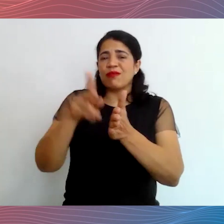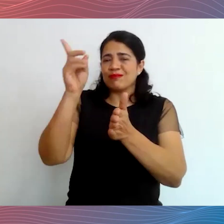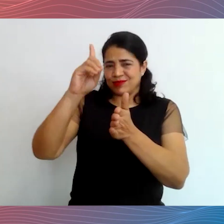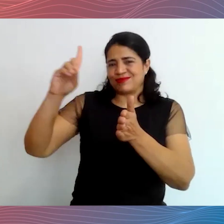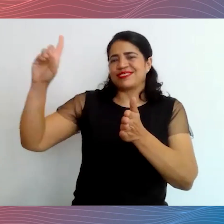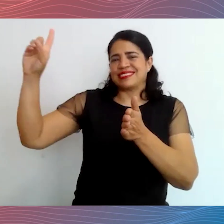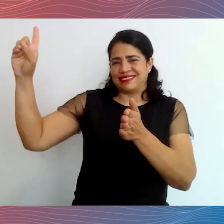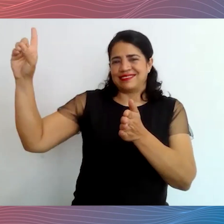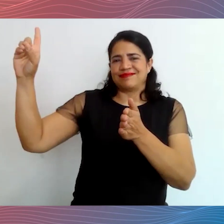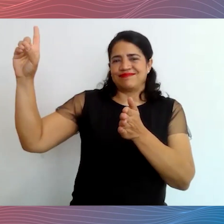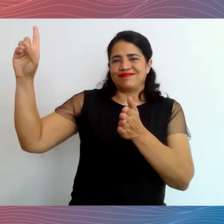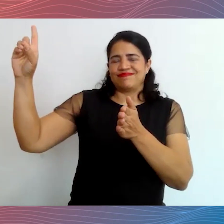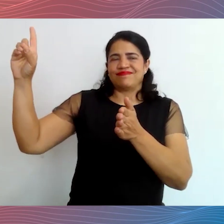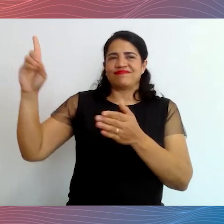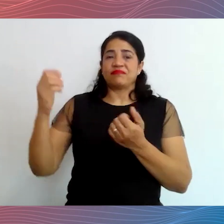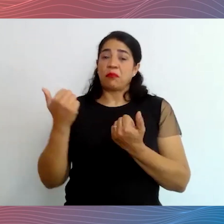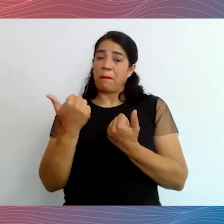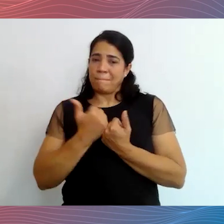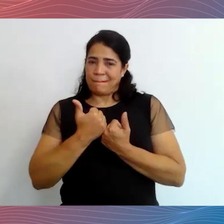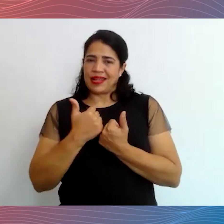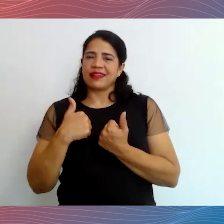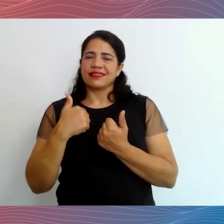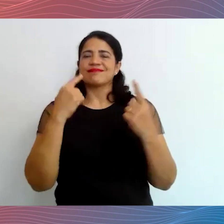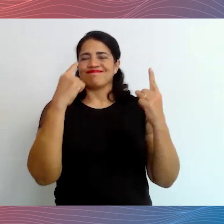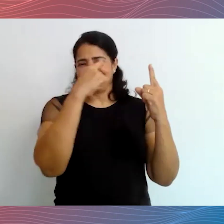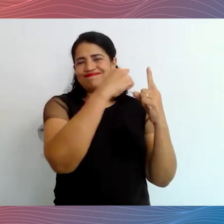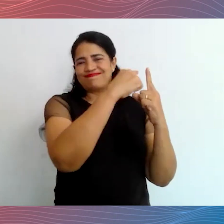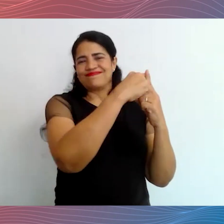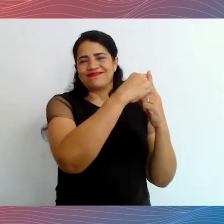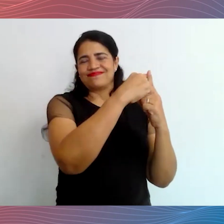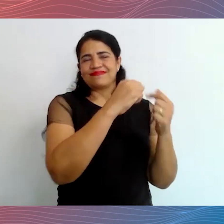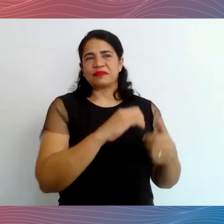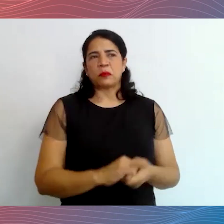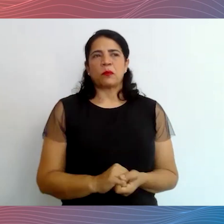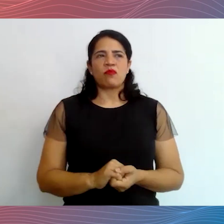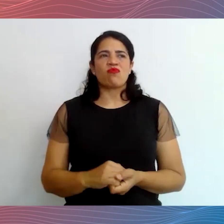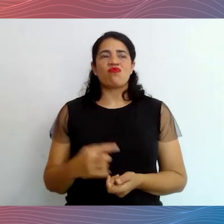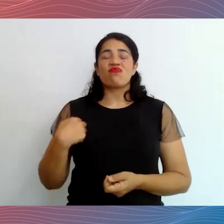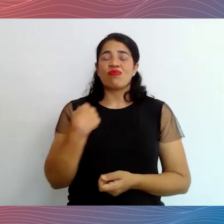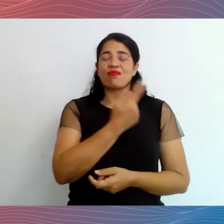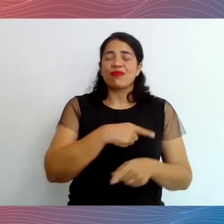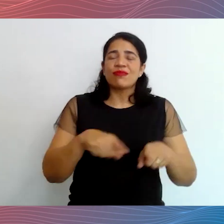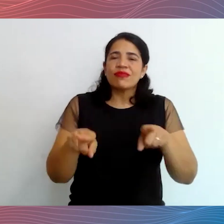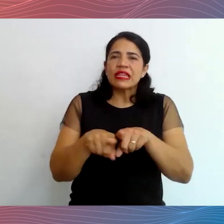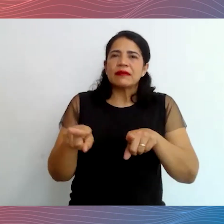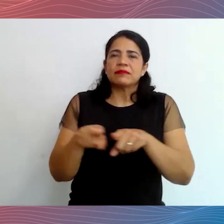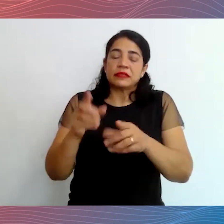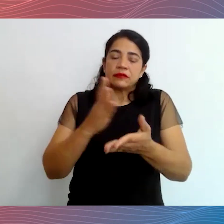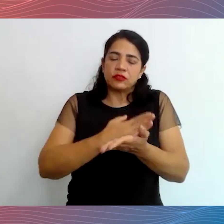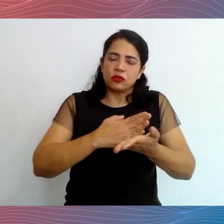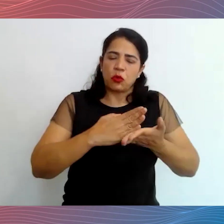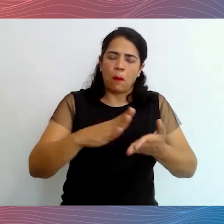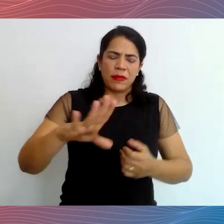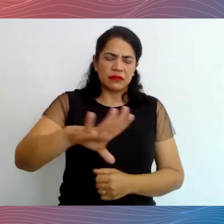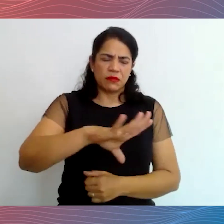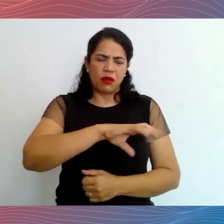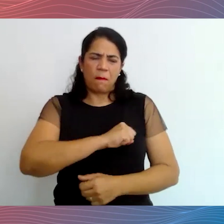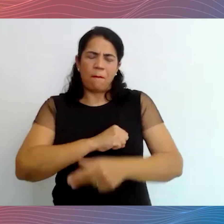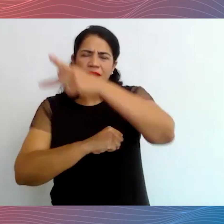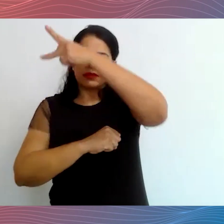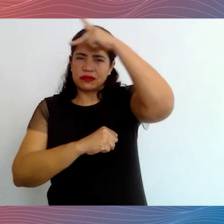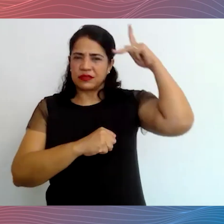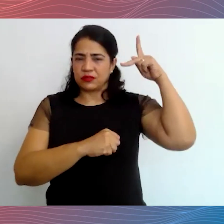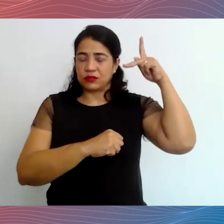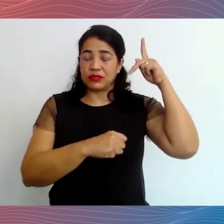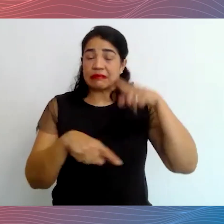pessoas, passamos a amar as pessoas que precisam ser resgatadas desse outro reino das trevas, né?